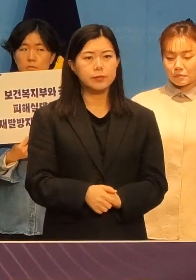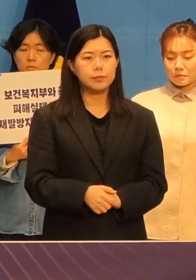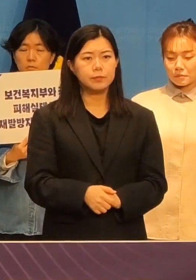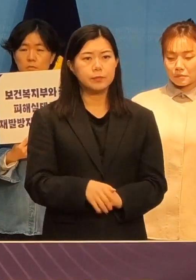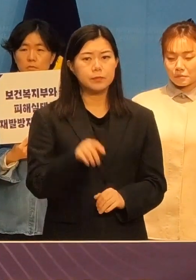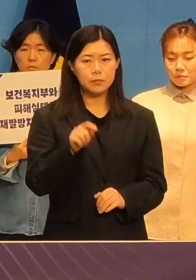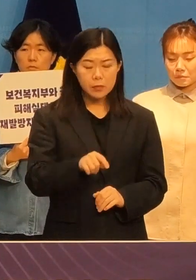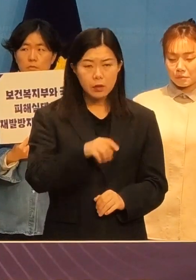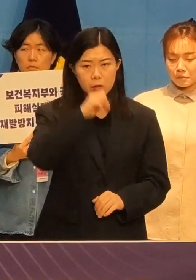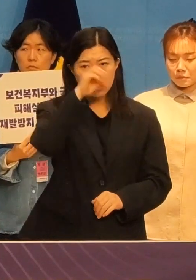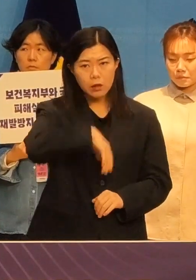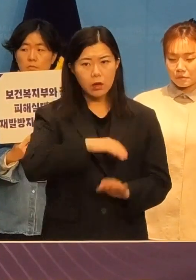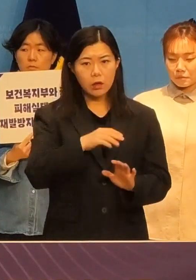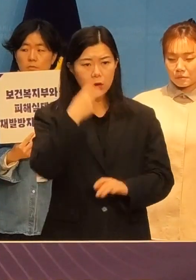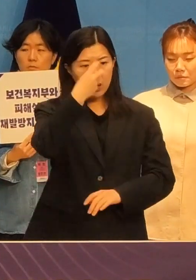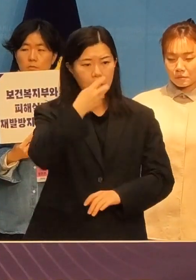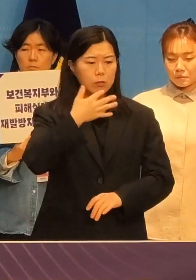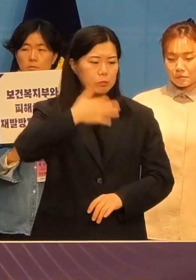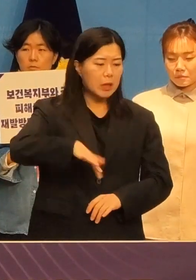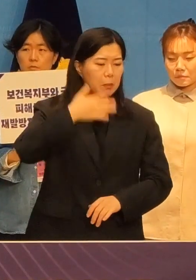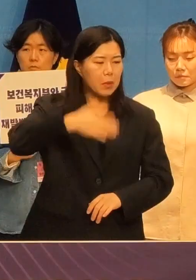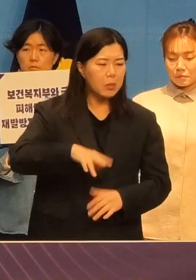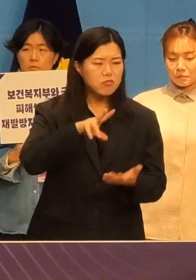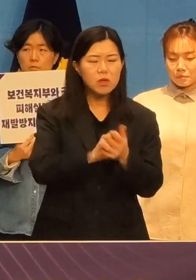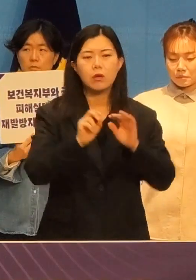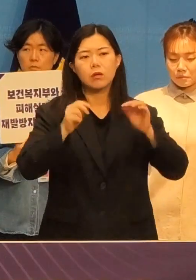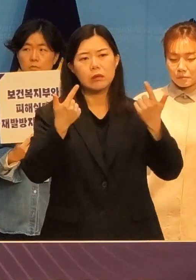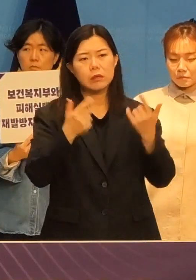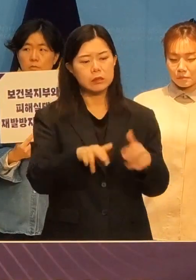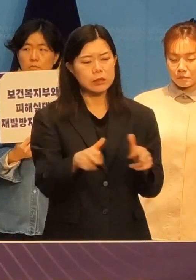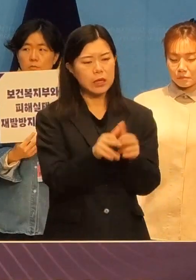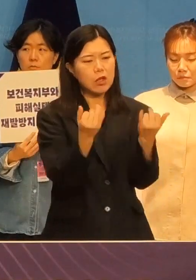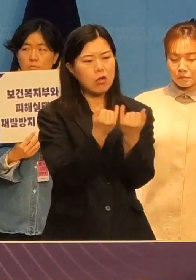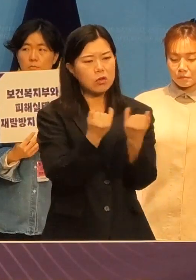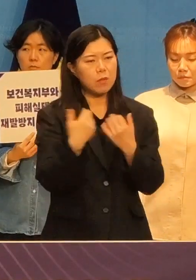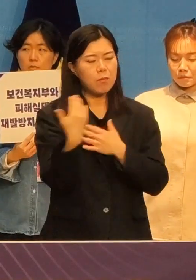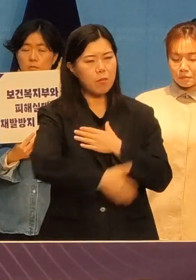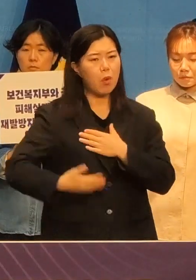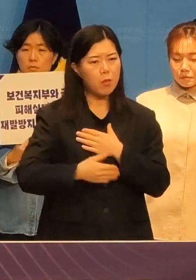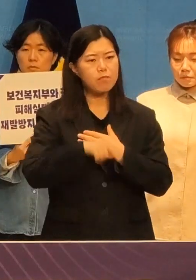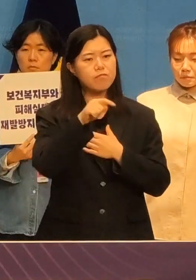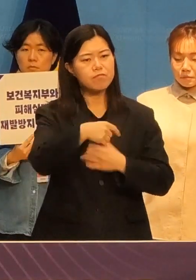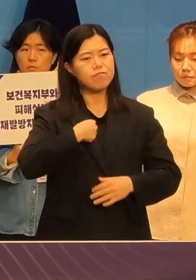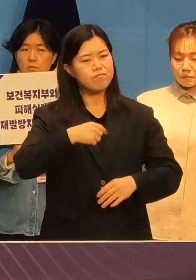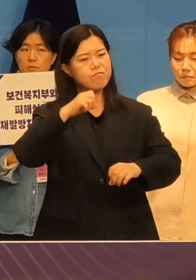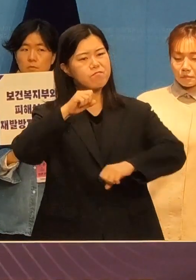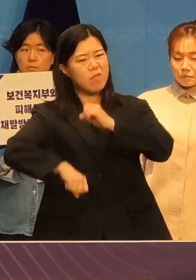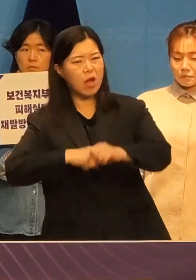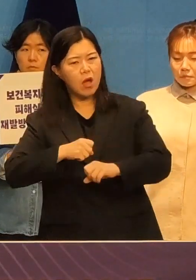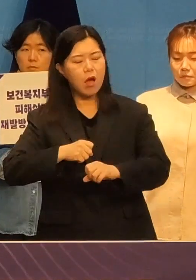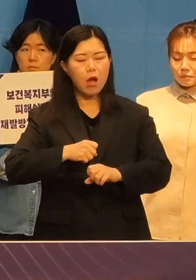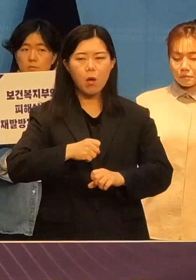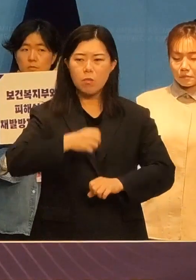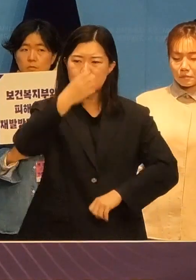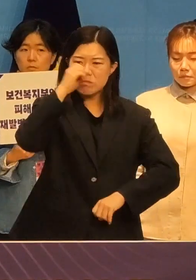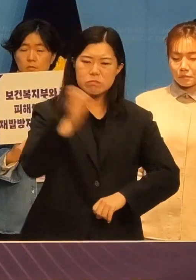이는 단순한 관리 소홀의 문제가 아니라 장애 여성의 몸을 통제하고 방치한 구조적